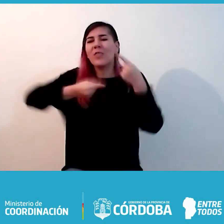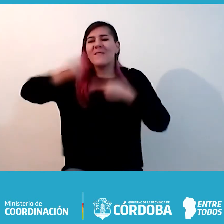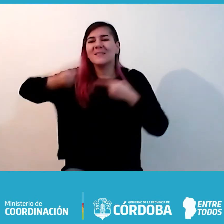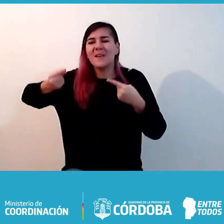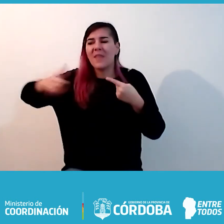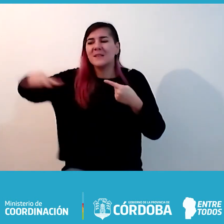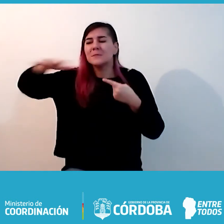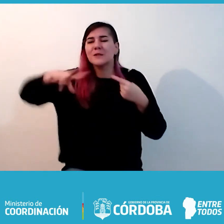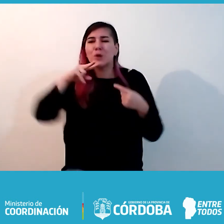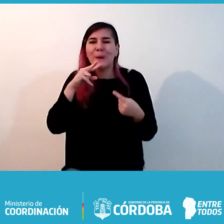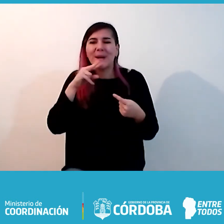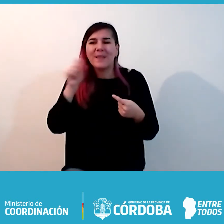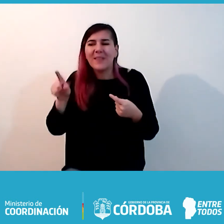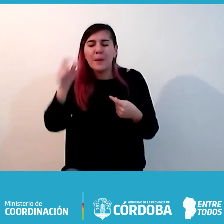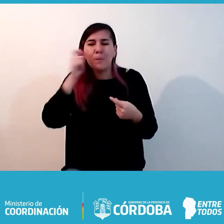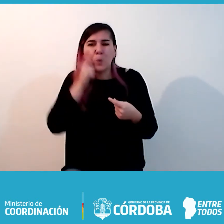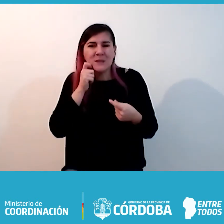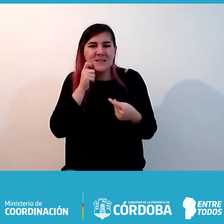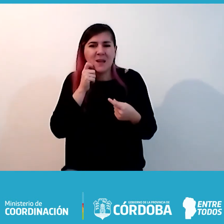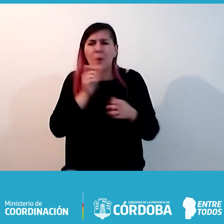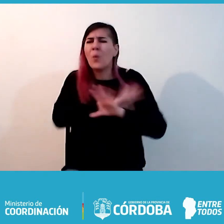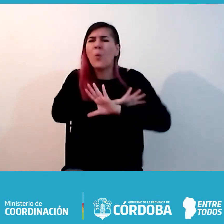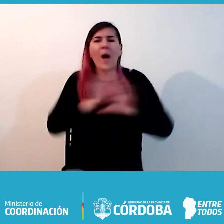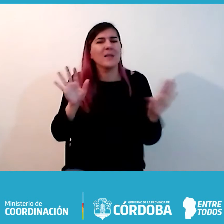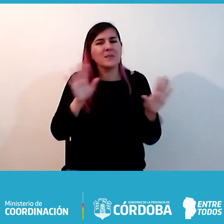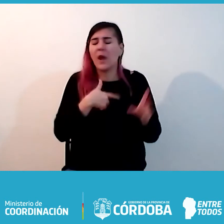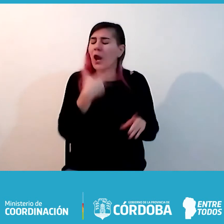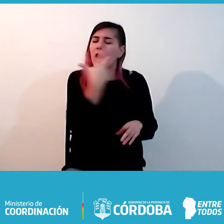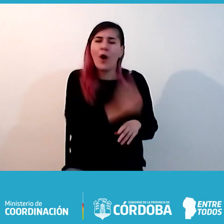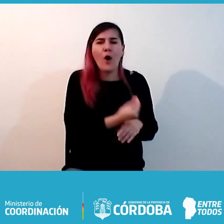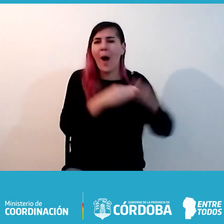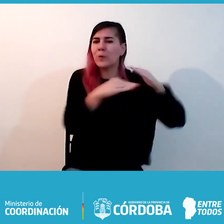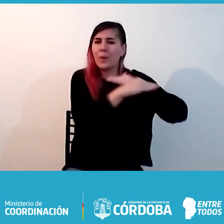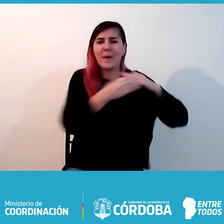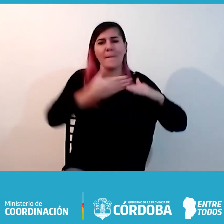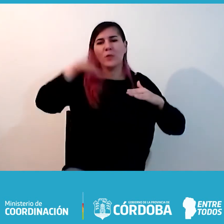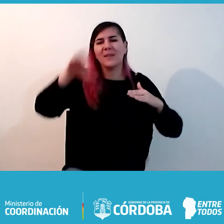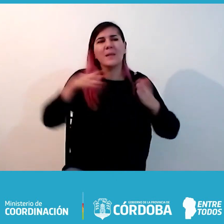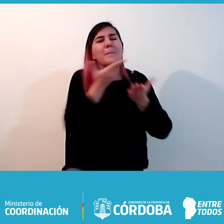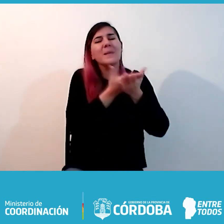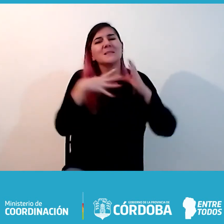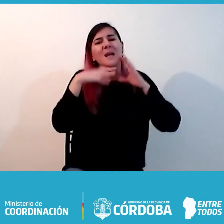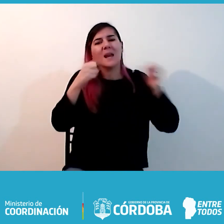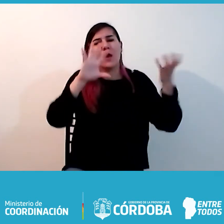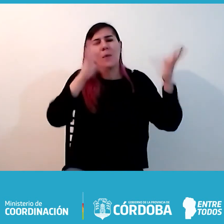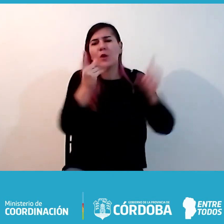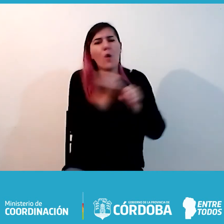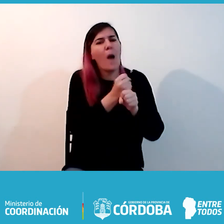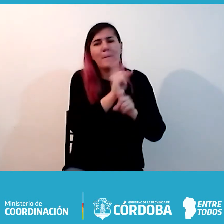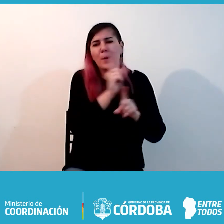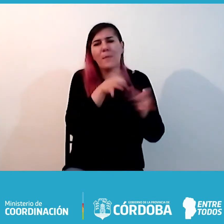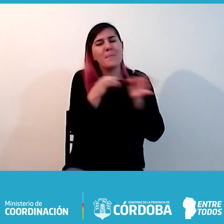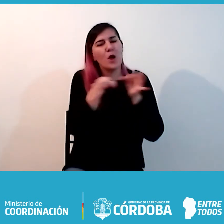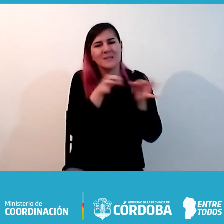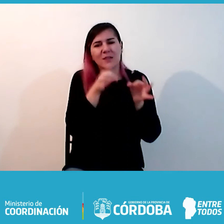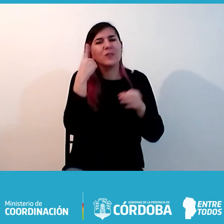siempre caracterizó el Valle de Punilla. Basta esto para decir no a la autovía de montaña. Le pedimos al señor secretario de Ambiente que no apruebe este proyecto, teniendo en cuenta